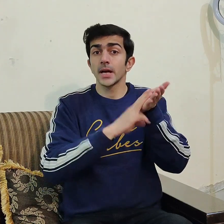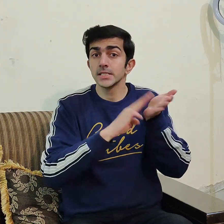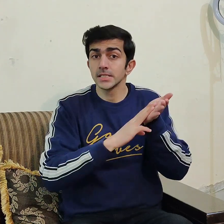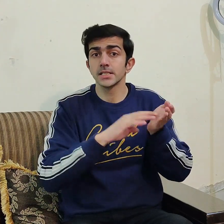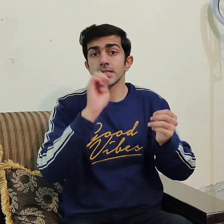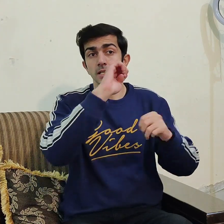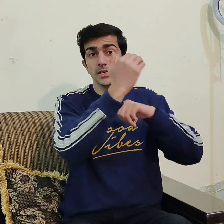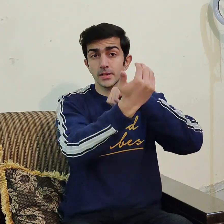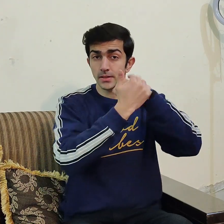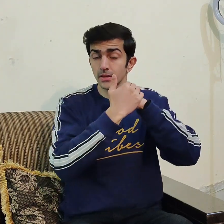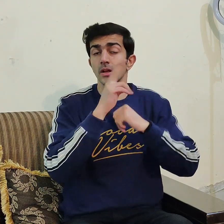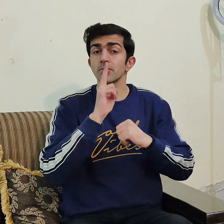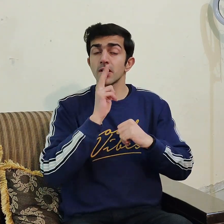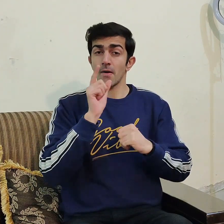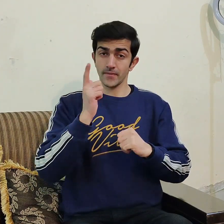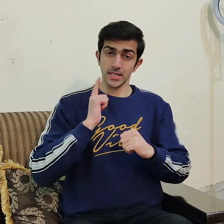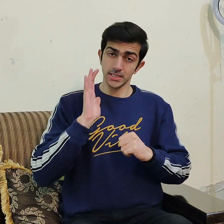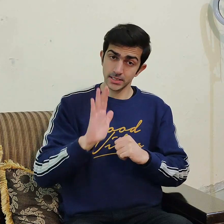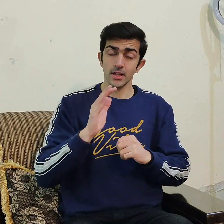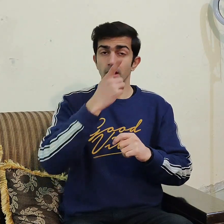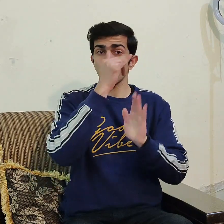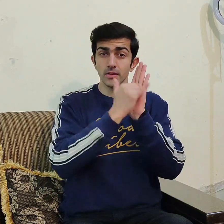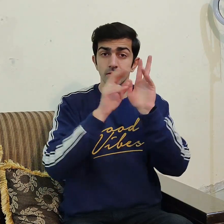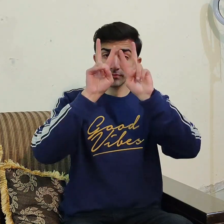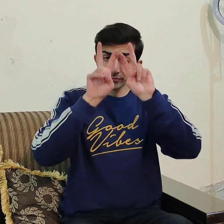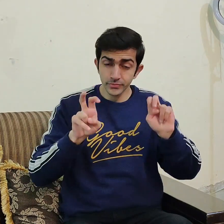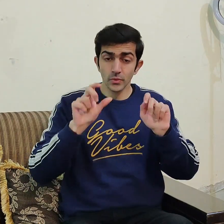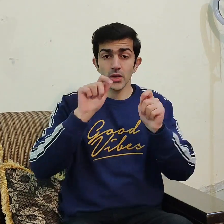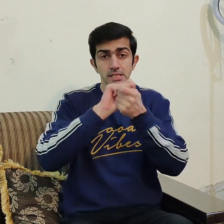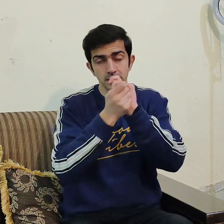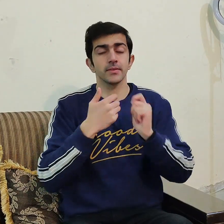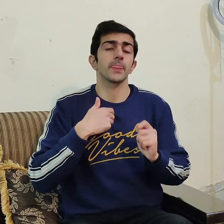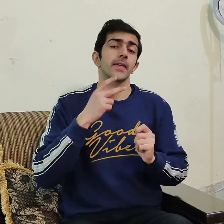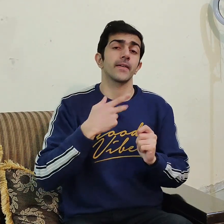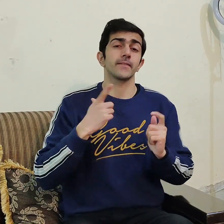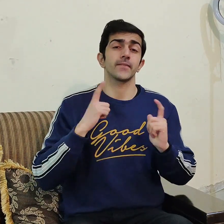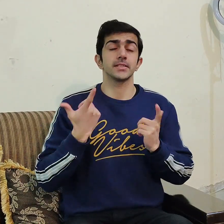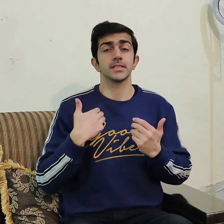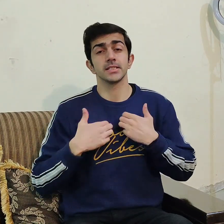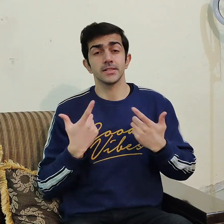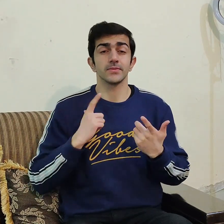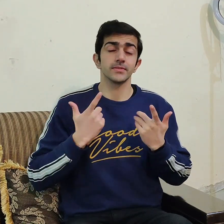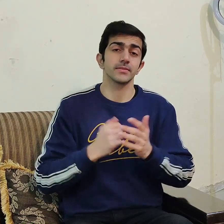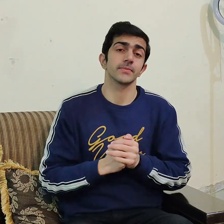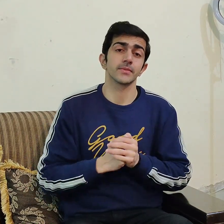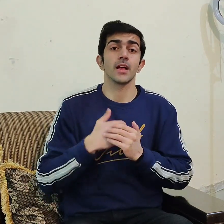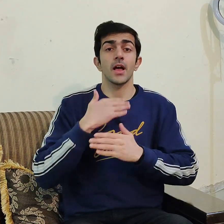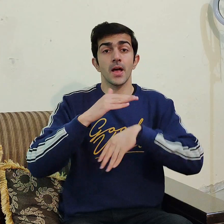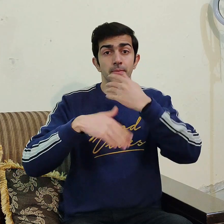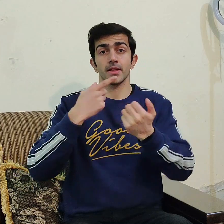कोई रिस्पॉन्स नहीं आया। मंडे वाले दिन जो है वो मुझे रिस्पॉन्स आया और उन्होंने कहा कि हम वेट करें, हम देख रहे हैं, पीछे चेंजेस कर